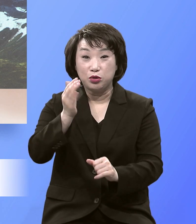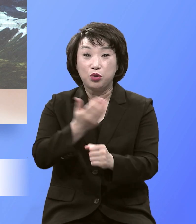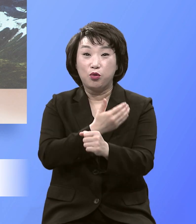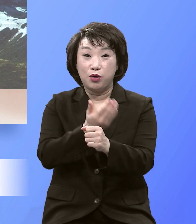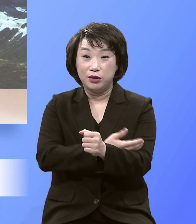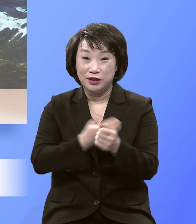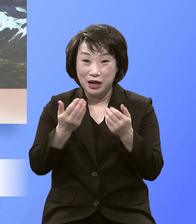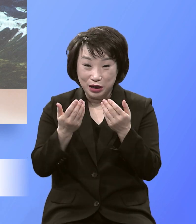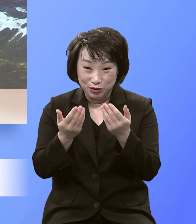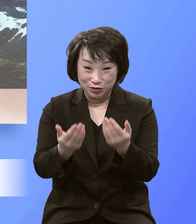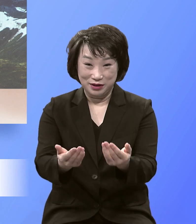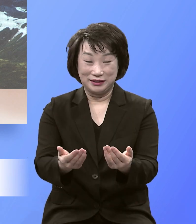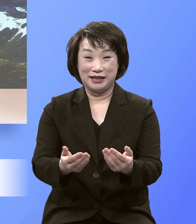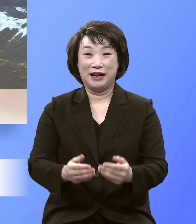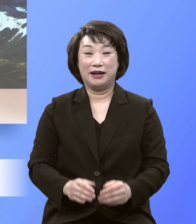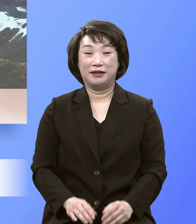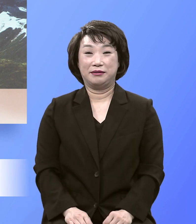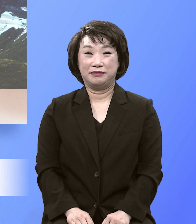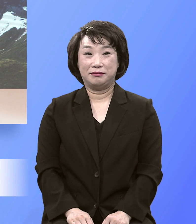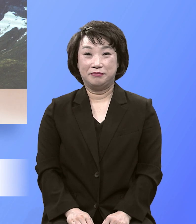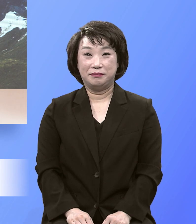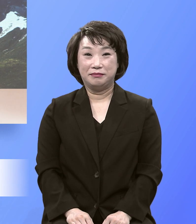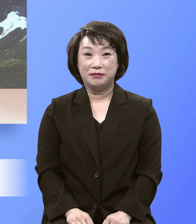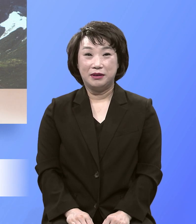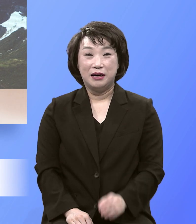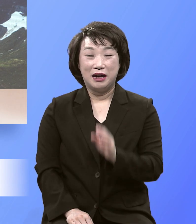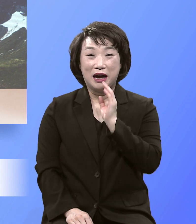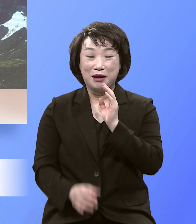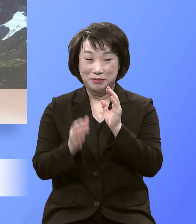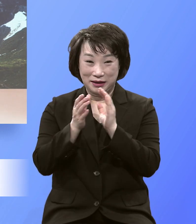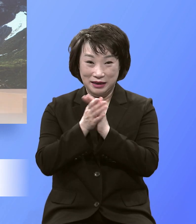하나님의 자녀가 되는 권세를 주셨으니